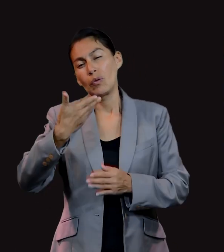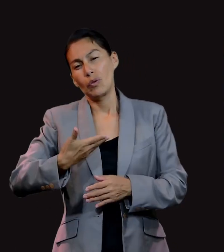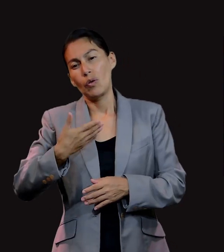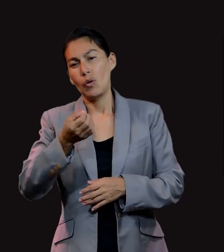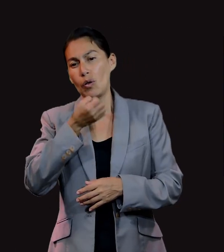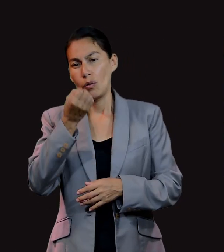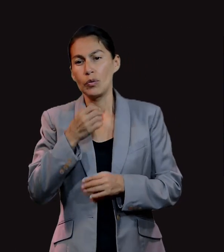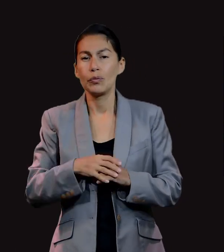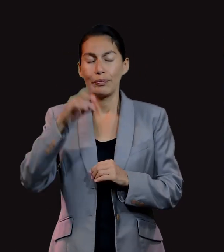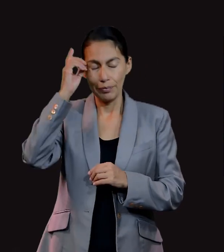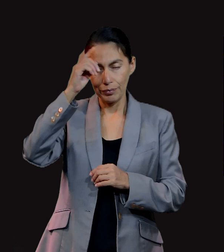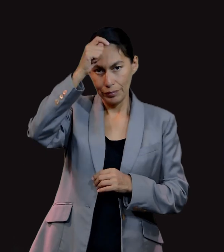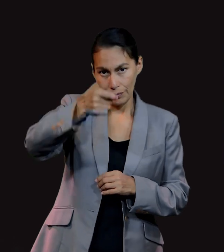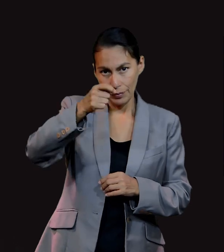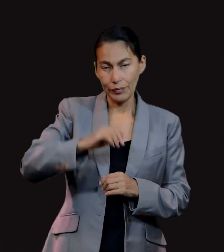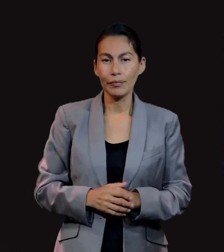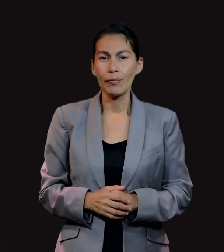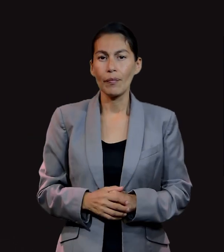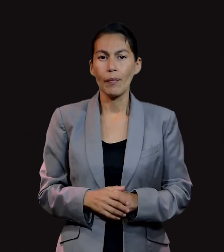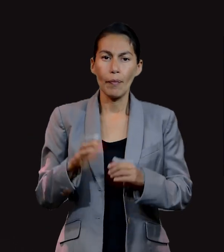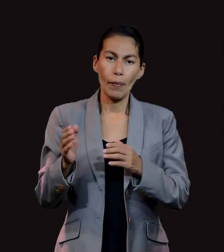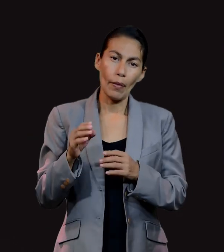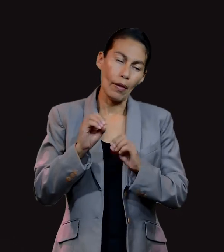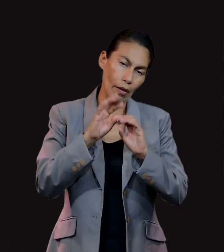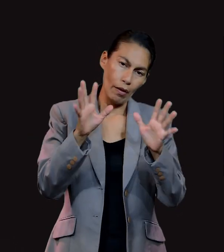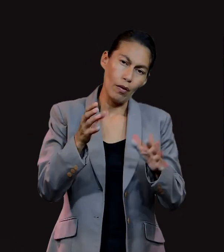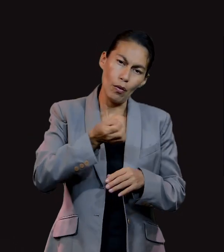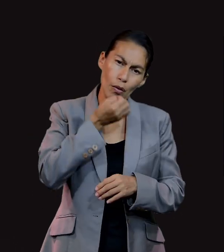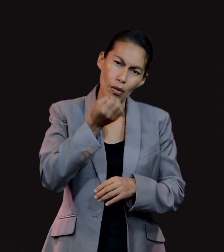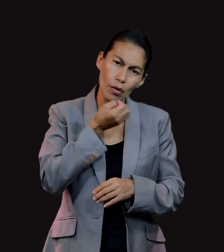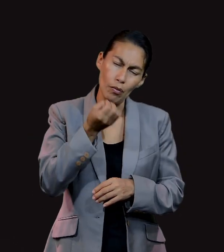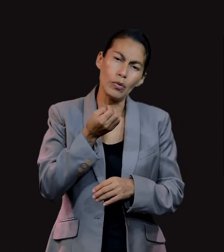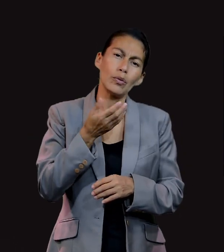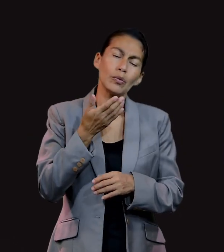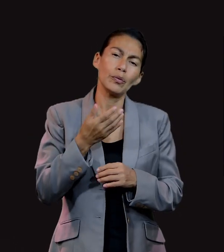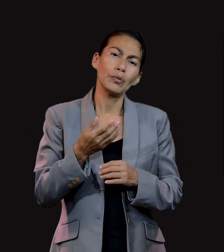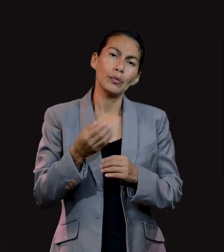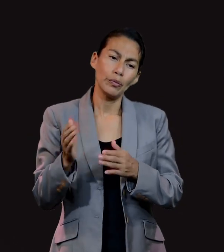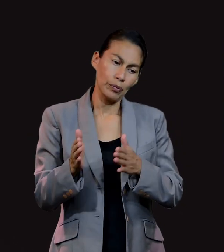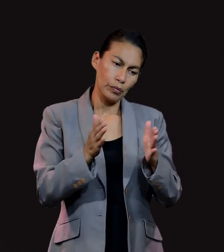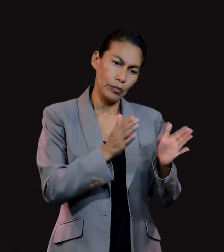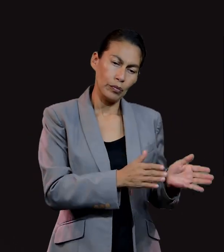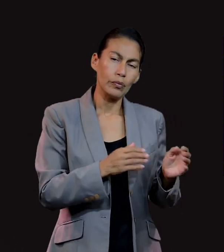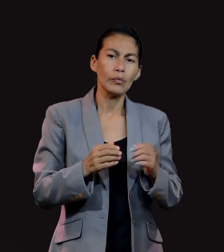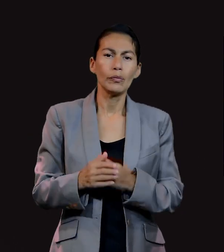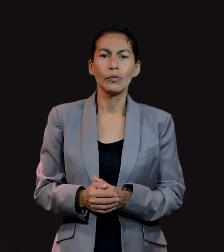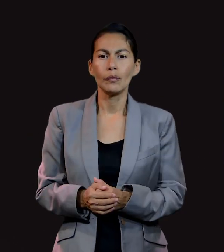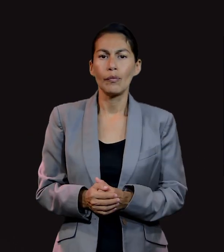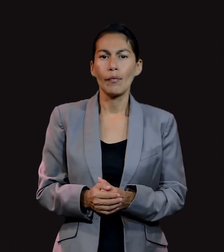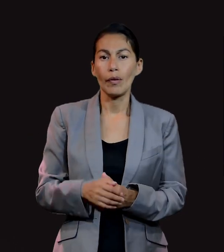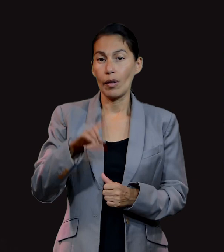gran favor Dios los bendiga Estaremos orando por Jean Carlo Muñoz